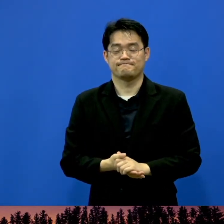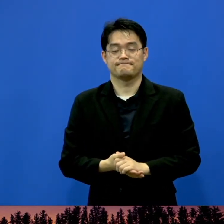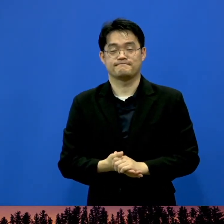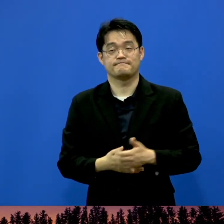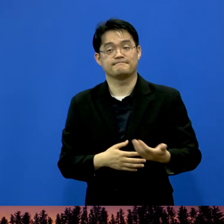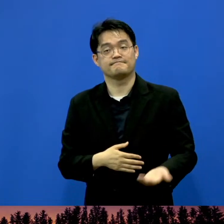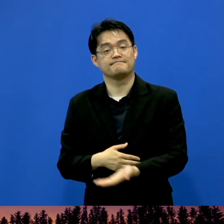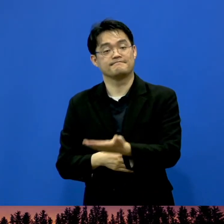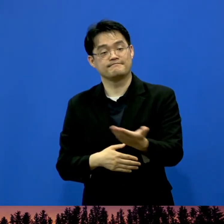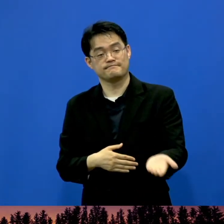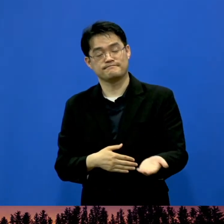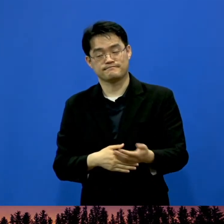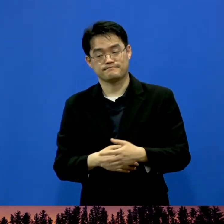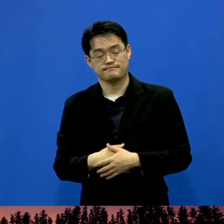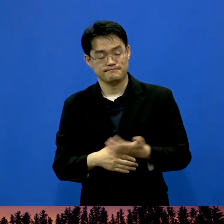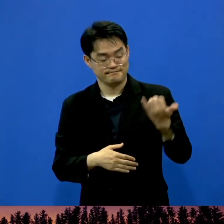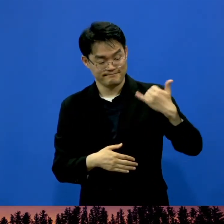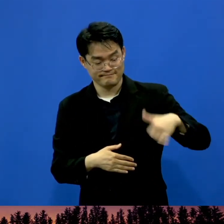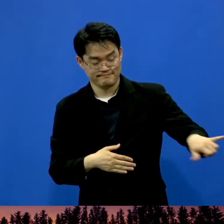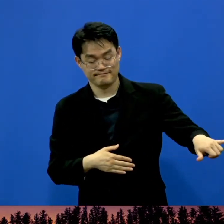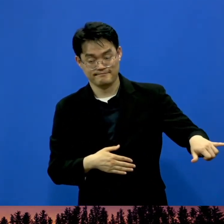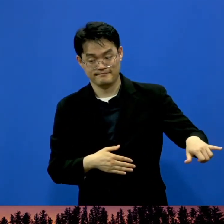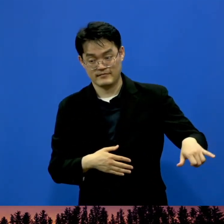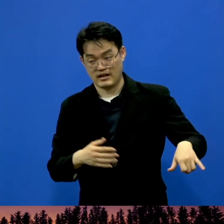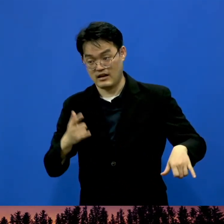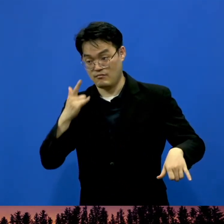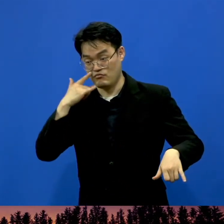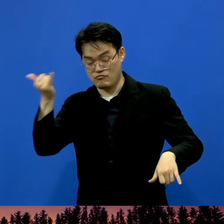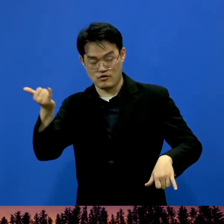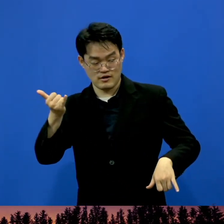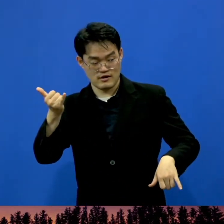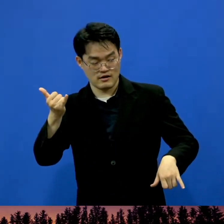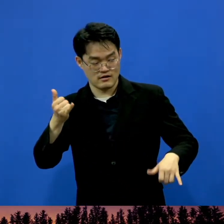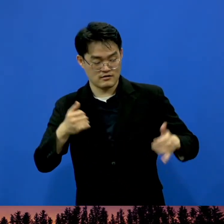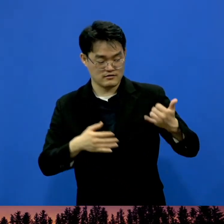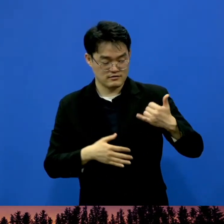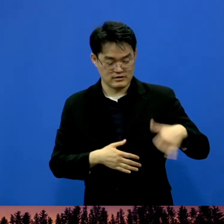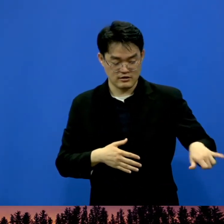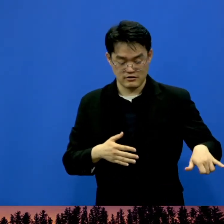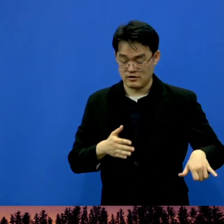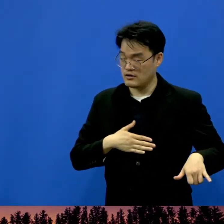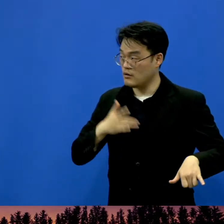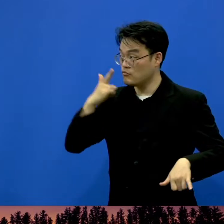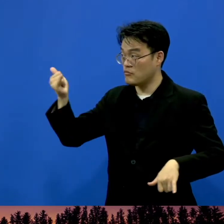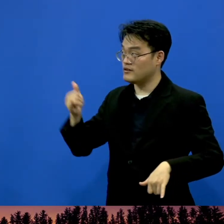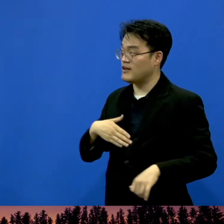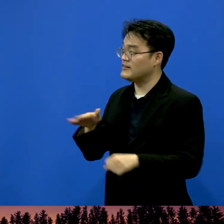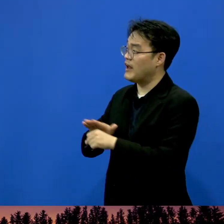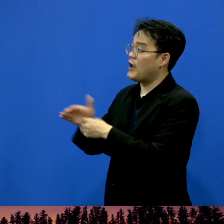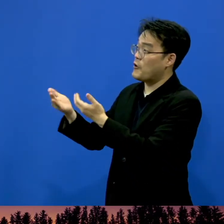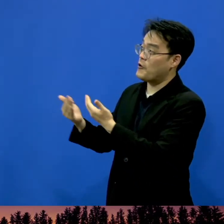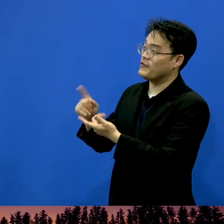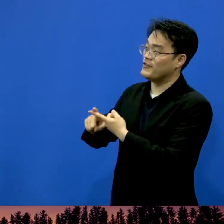여러분, 자녀들이요, 부모가 자신을 얼마나 사랑하는지 잘 모르지?